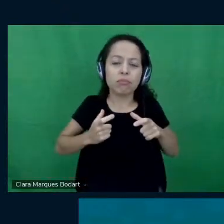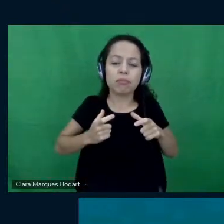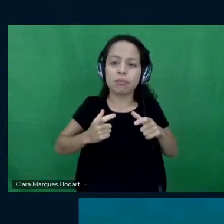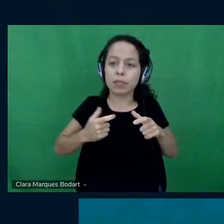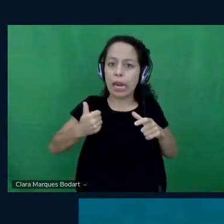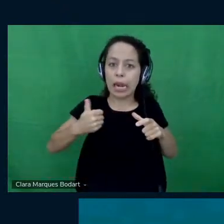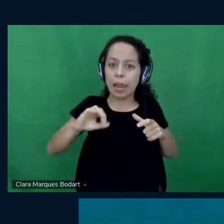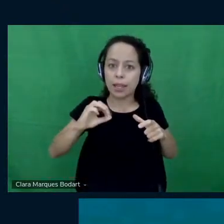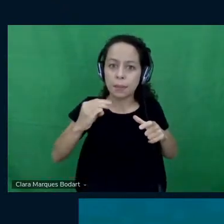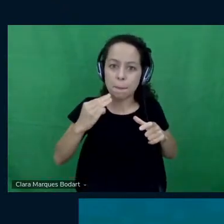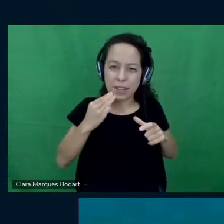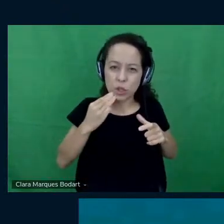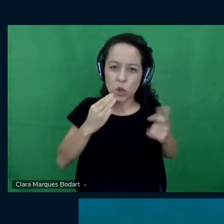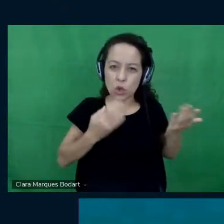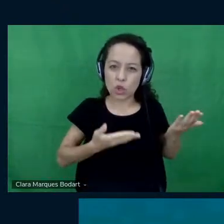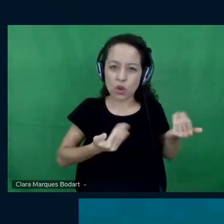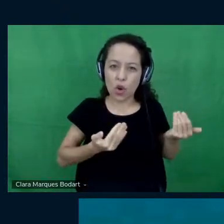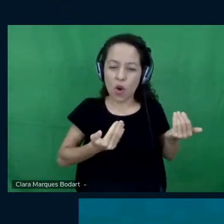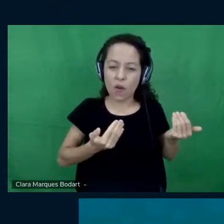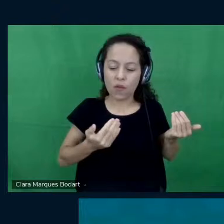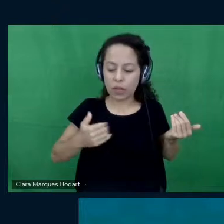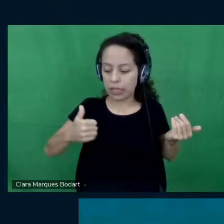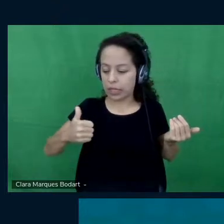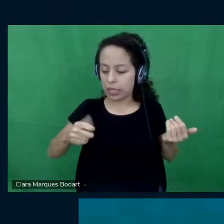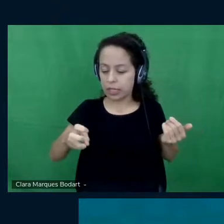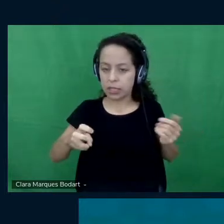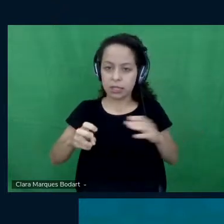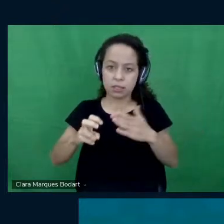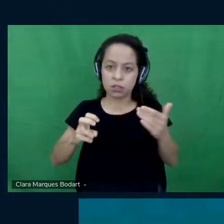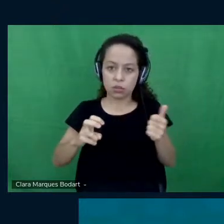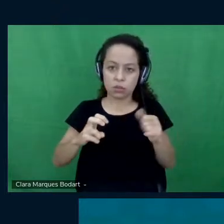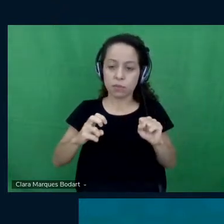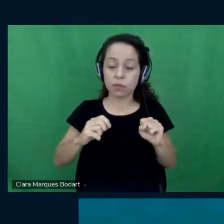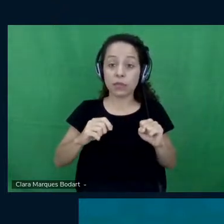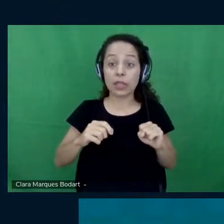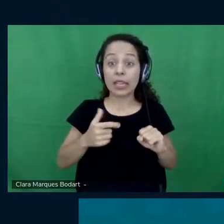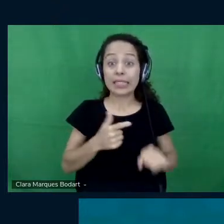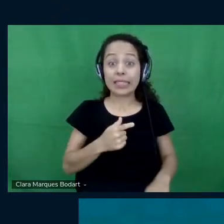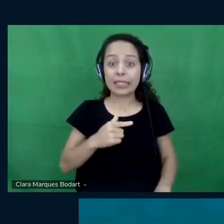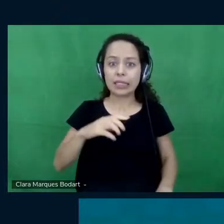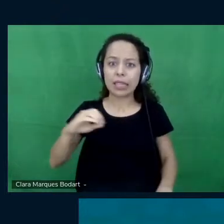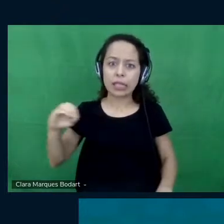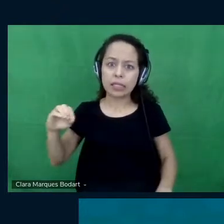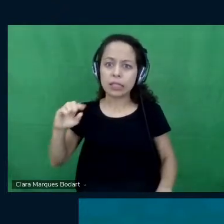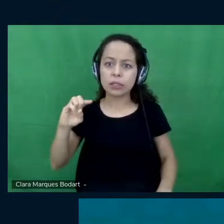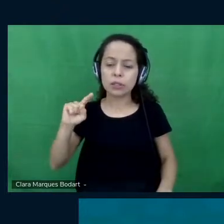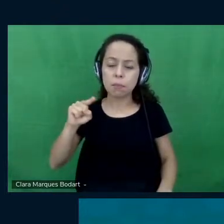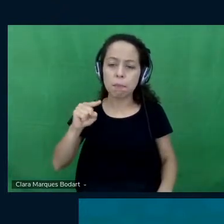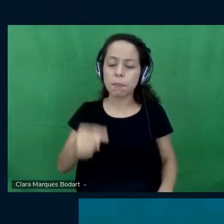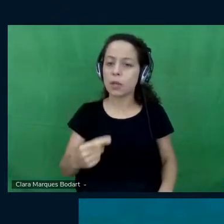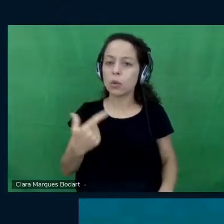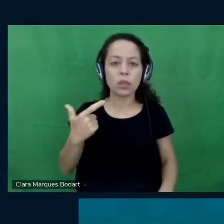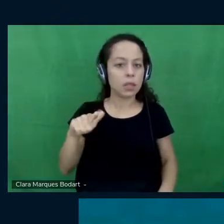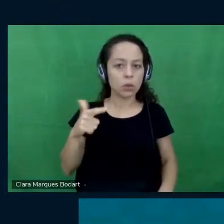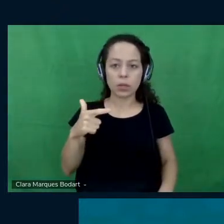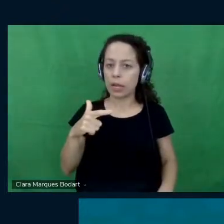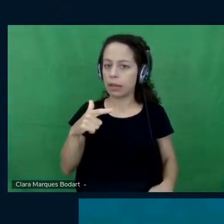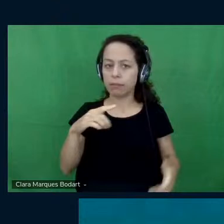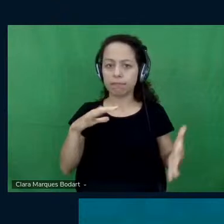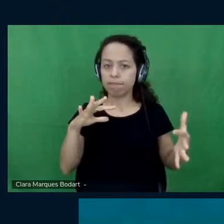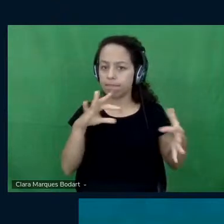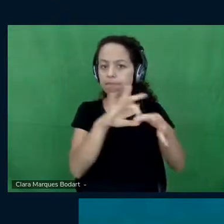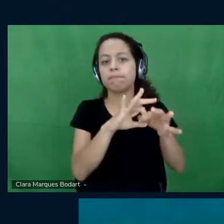quase 10 milhões de jovens, em torno de 700 mil não tem qualquer vínculo escolar. Estão